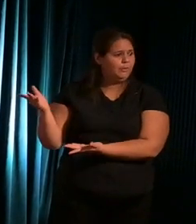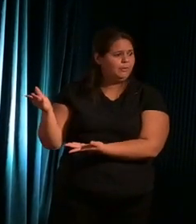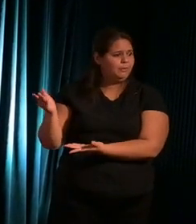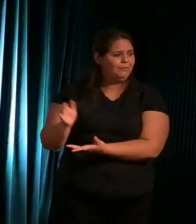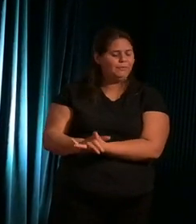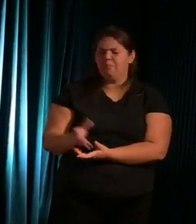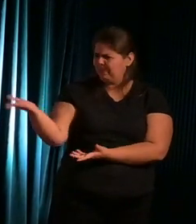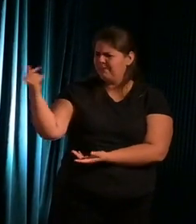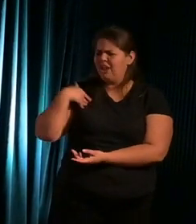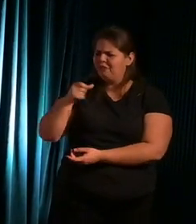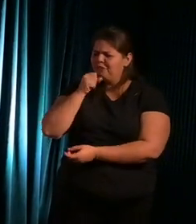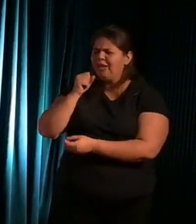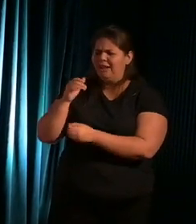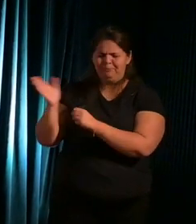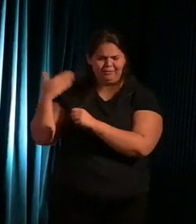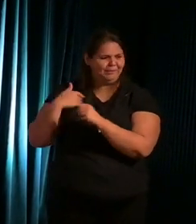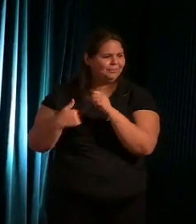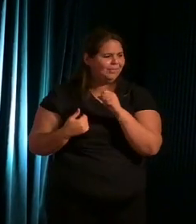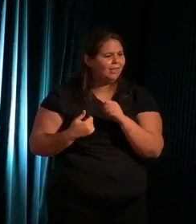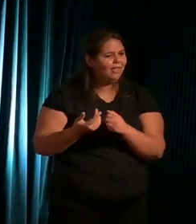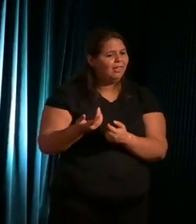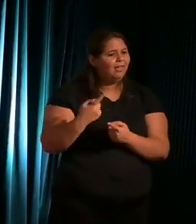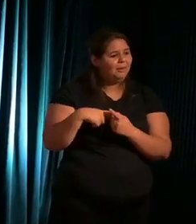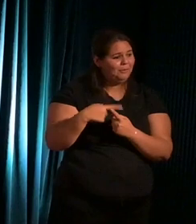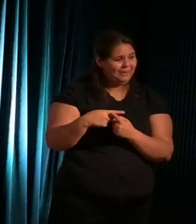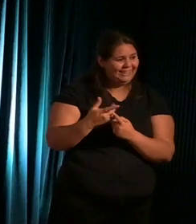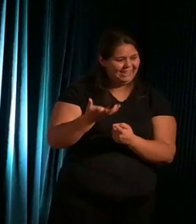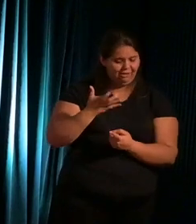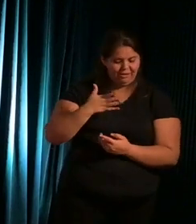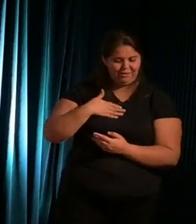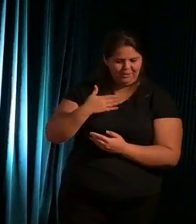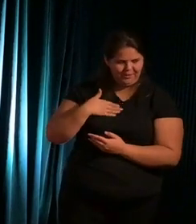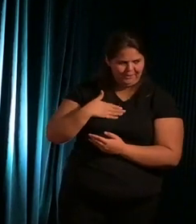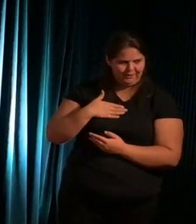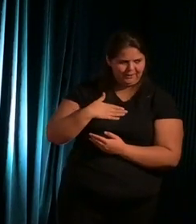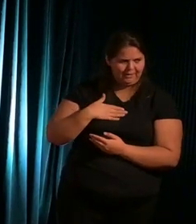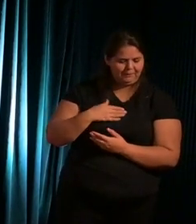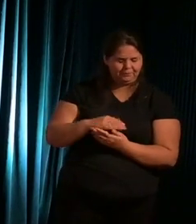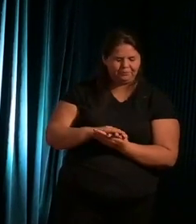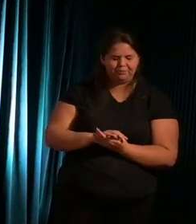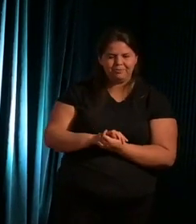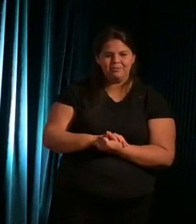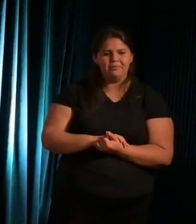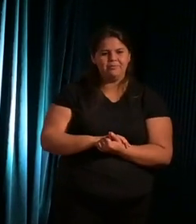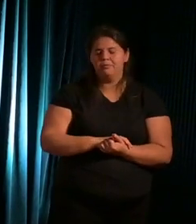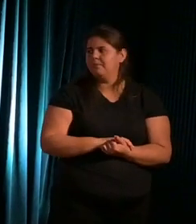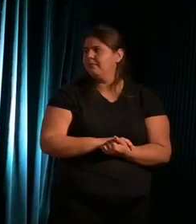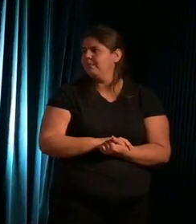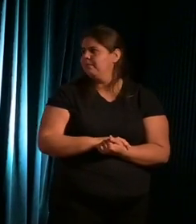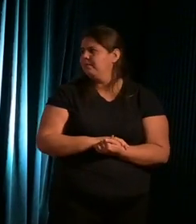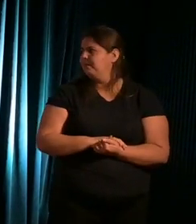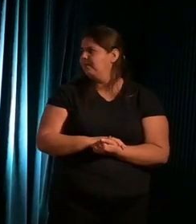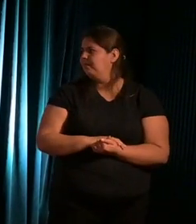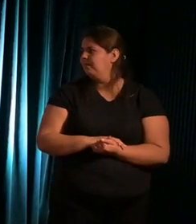aqui. Eu vou contar uma particularidade do Estado.